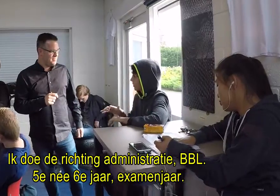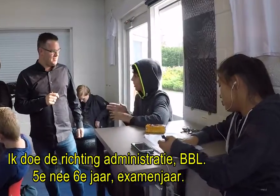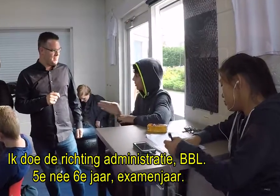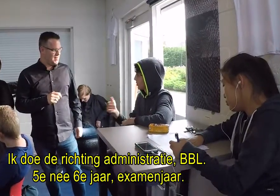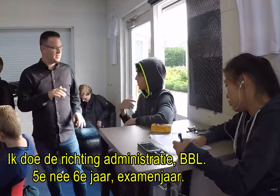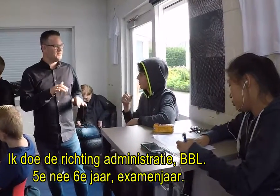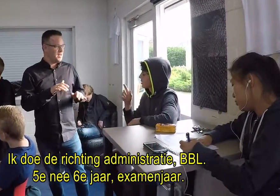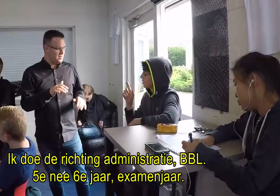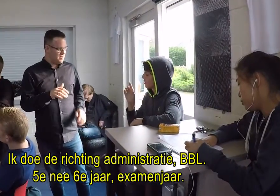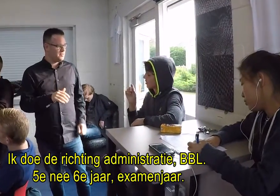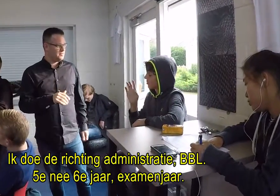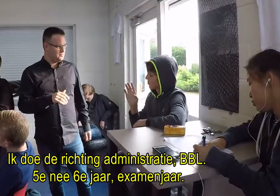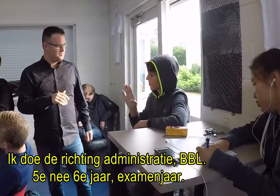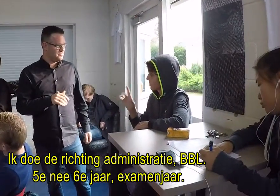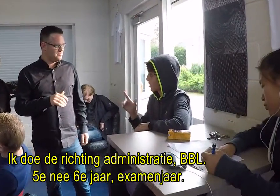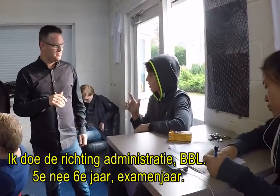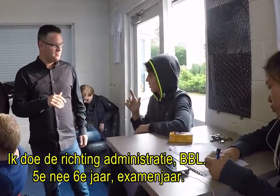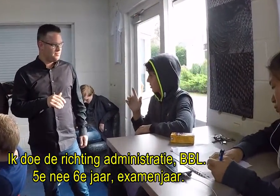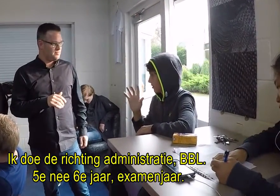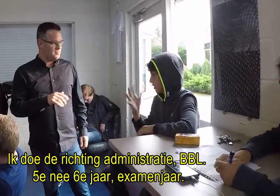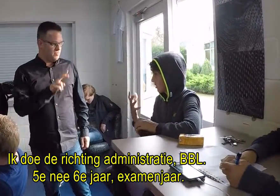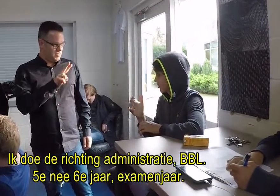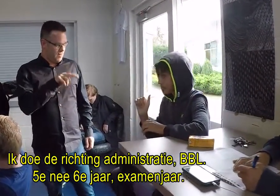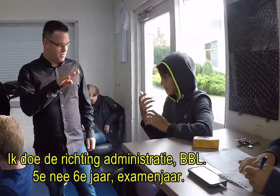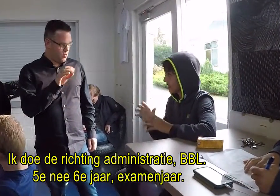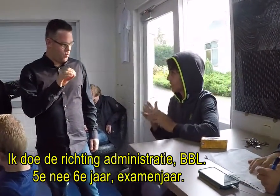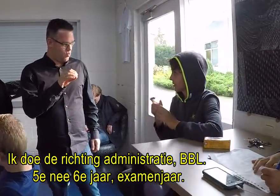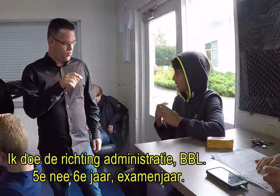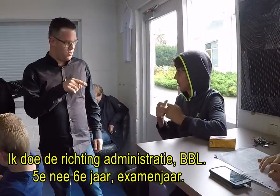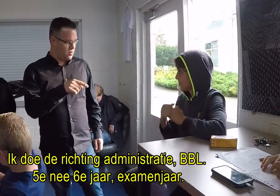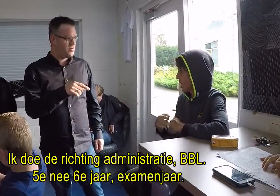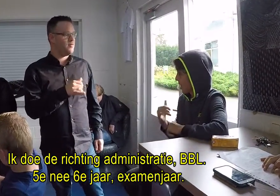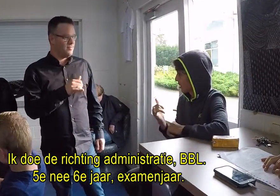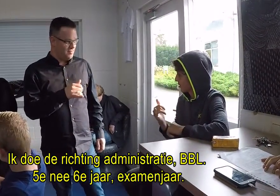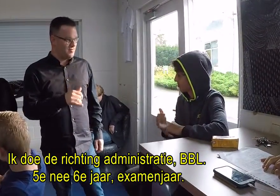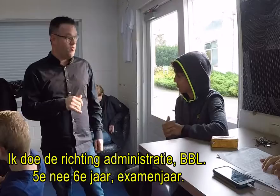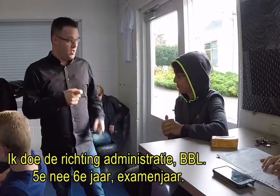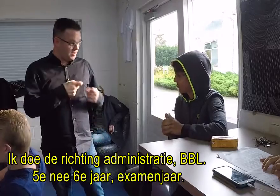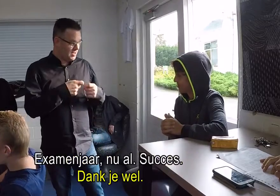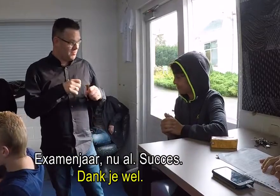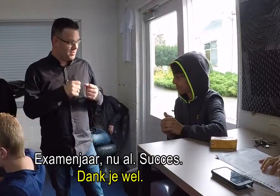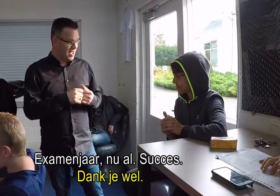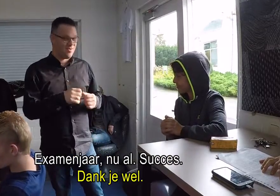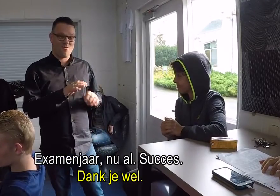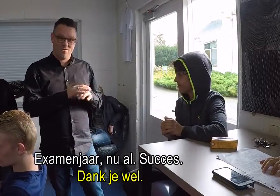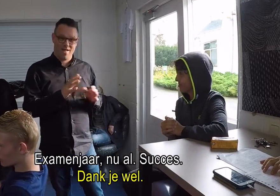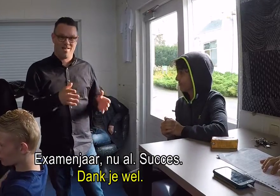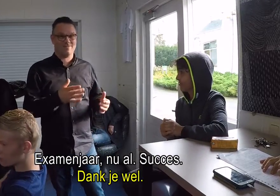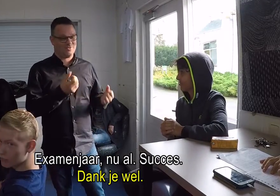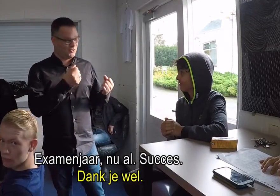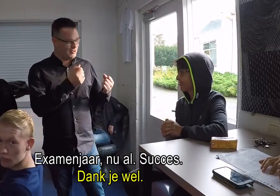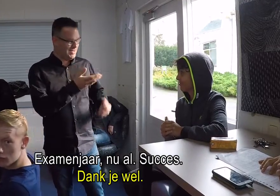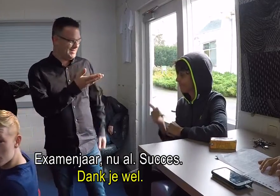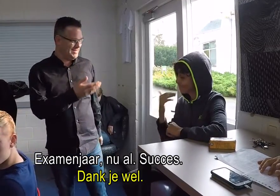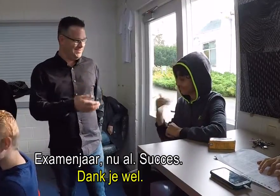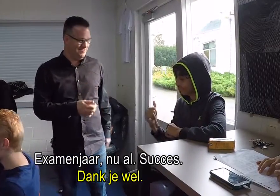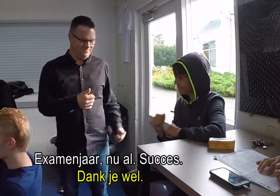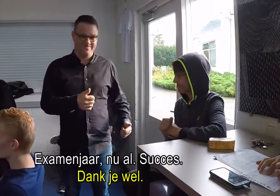richting administratie, BBL. Zesde jaar, examenjaar. Oh, examenjaar. Oh, nu al.